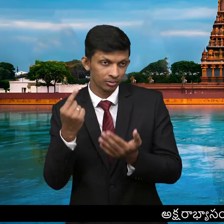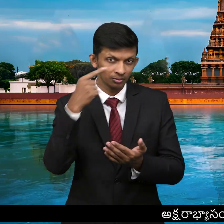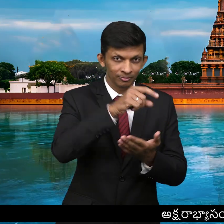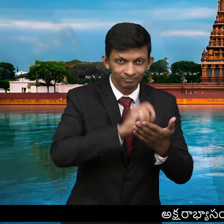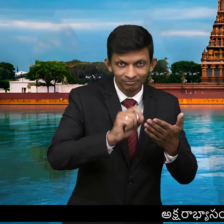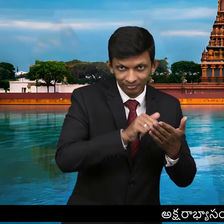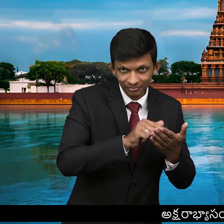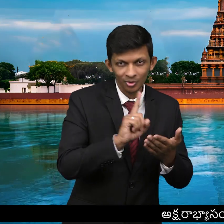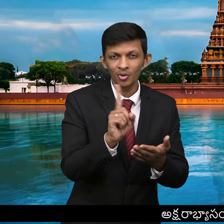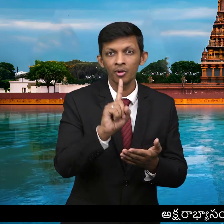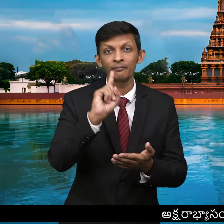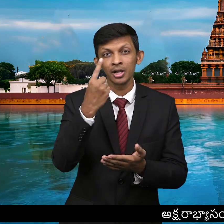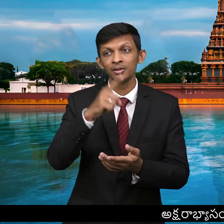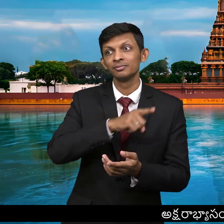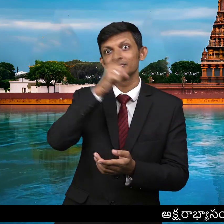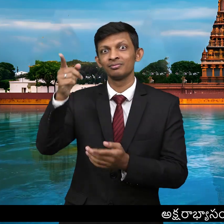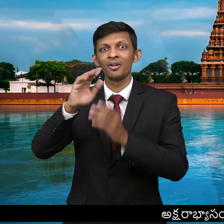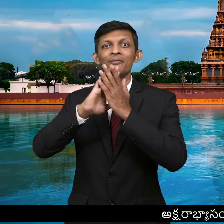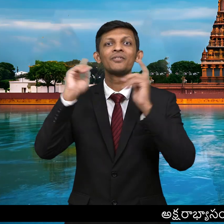అక్షరాభ్యాసం కోసం ఇక్కడికి వస్తారు.